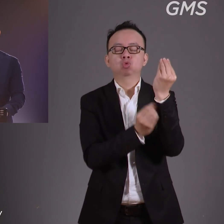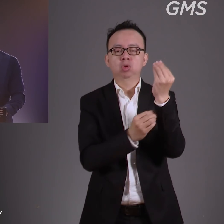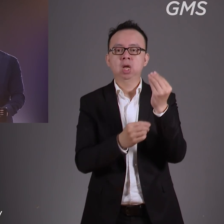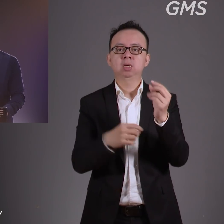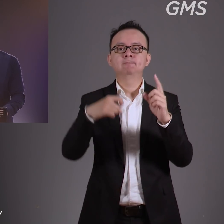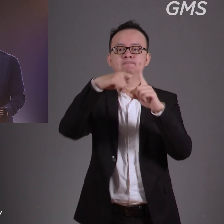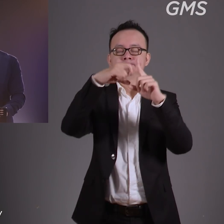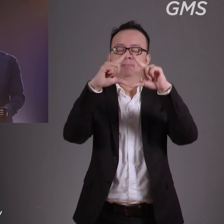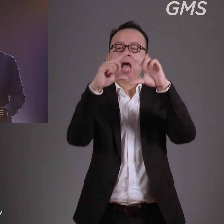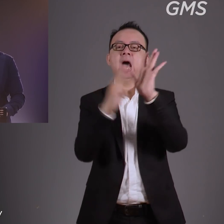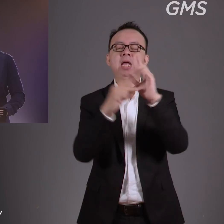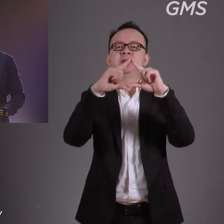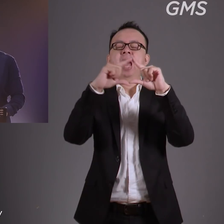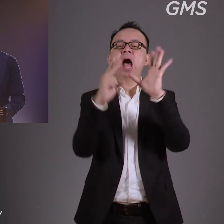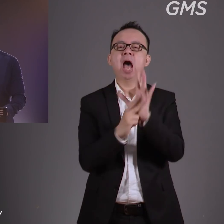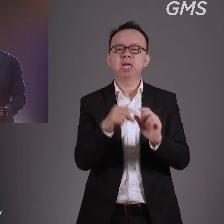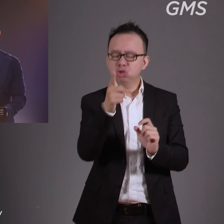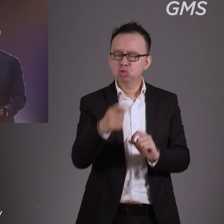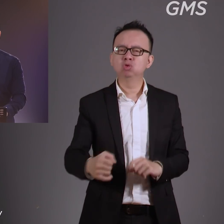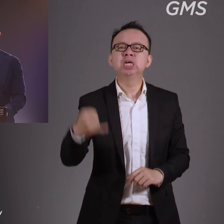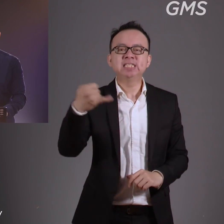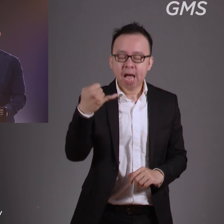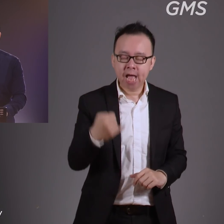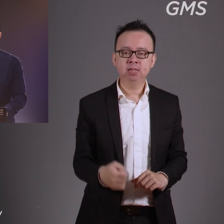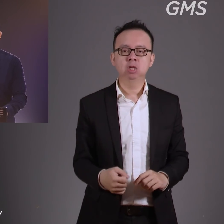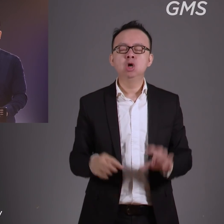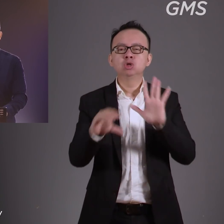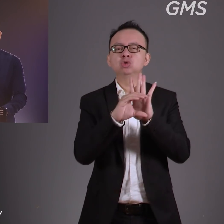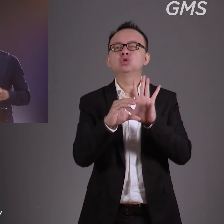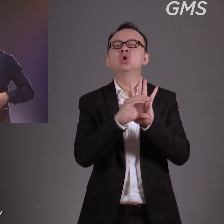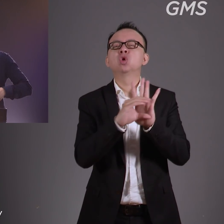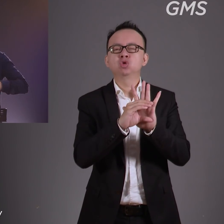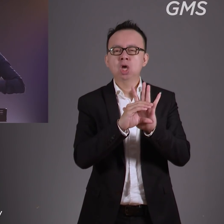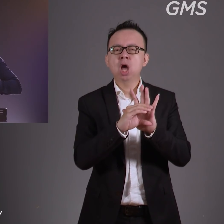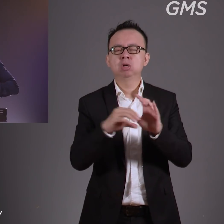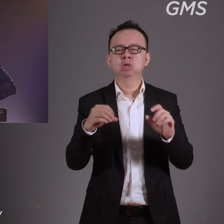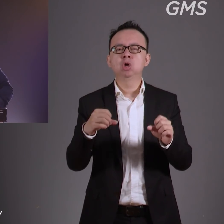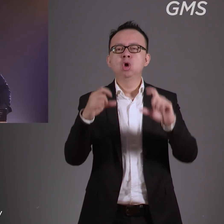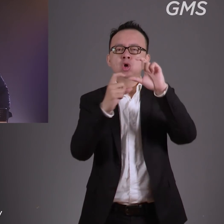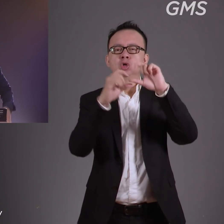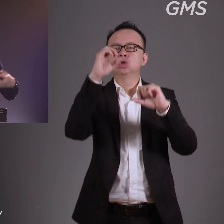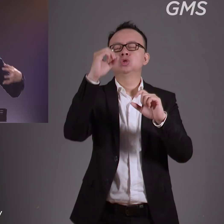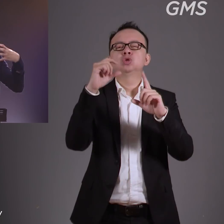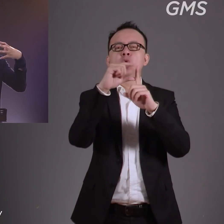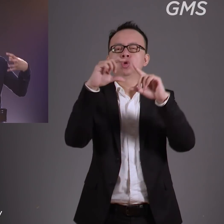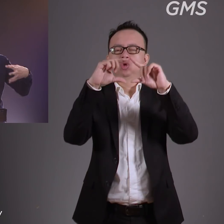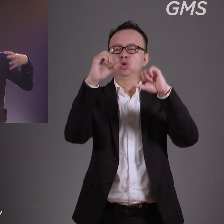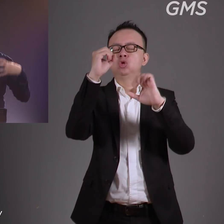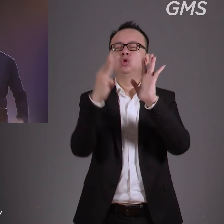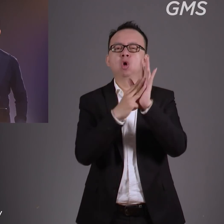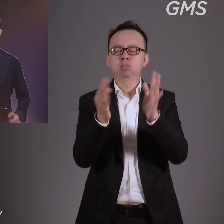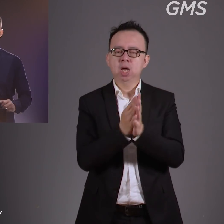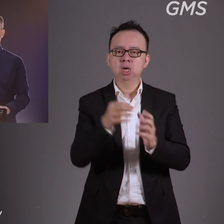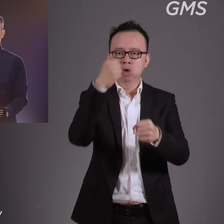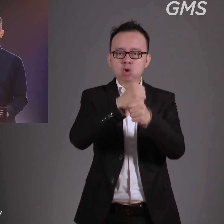jahat, Sodom Gomorrah dan sebagainya. Kenapa Ham memperanakkan seperti ini? Kenapa family tree-nya